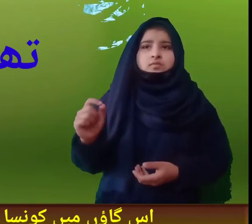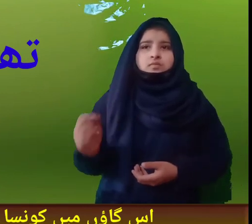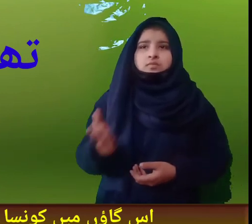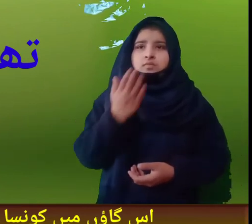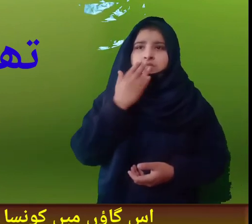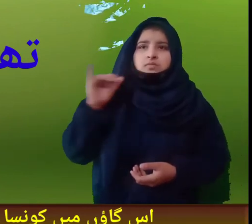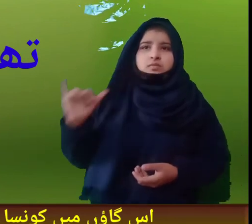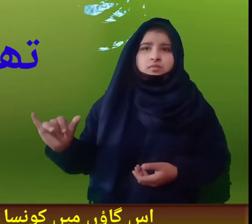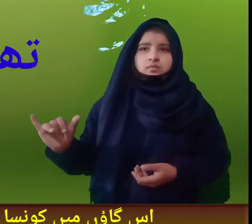है?